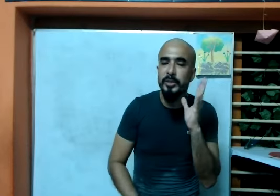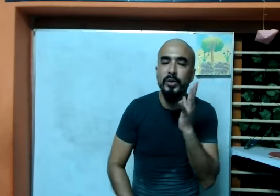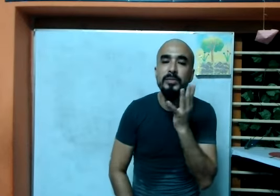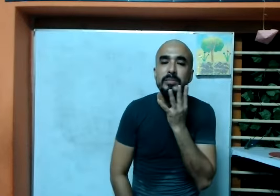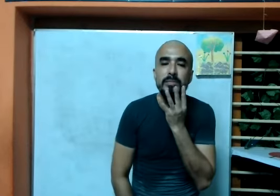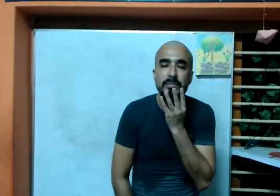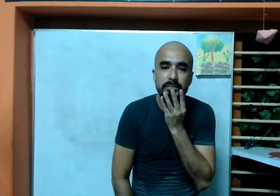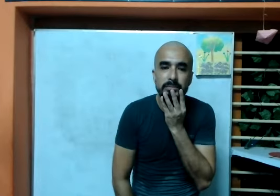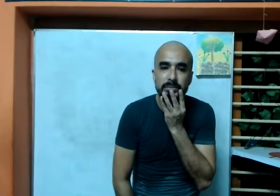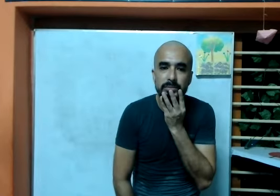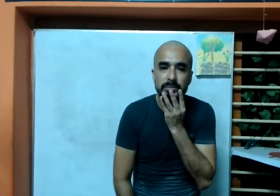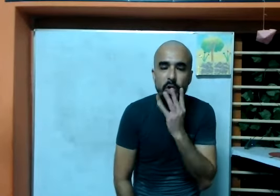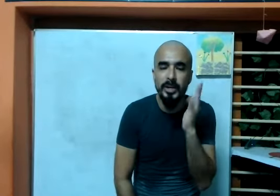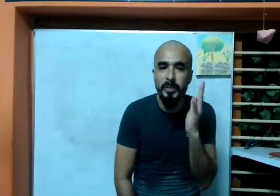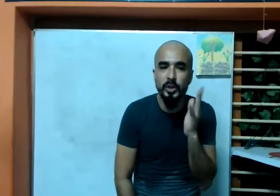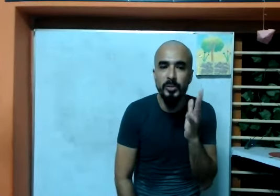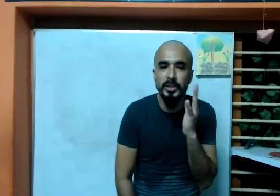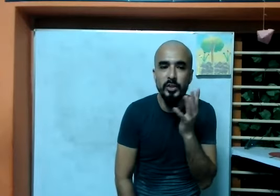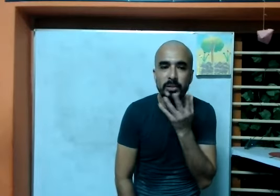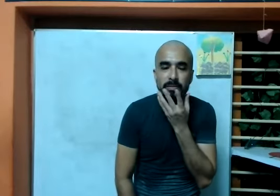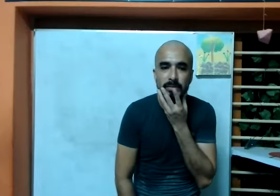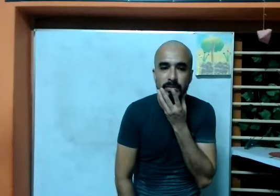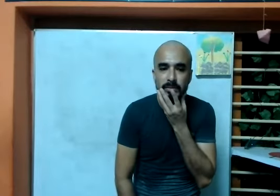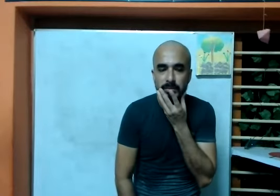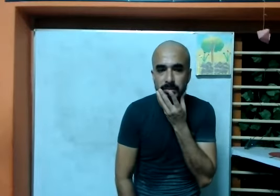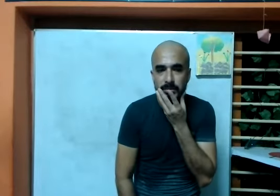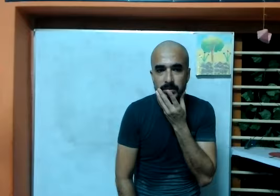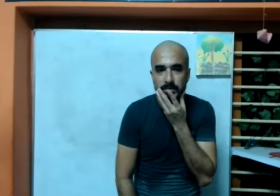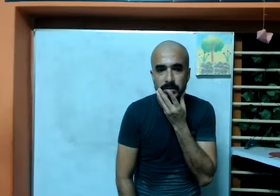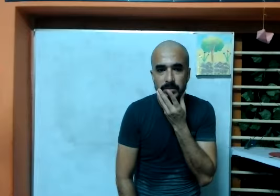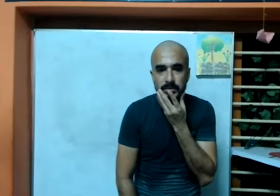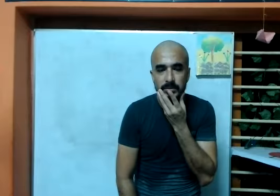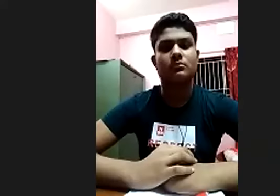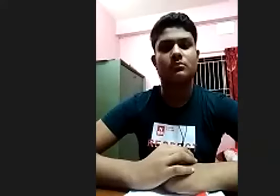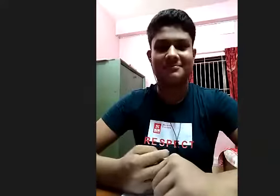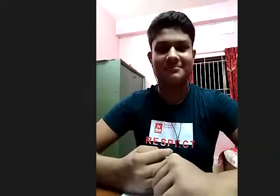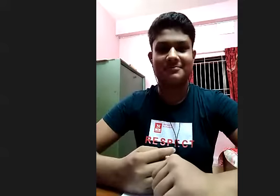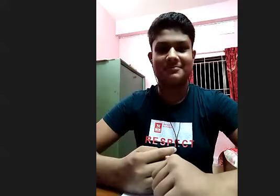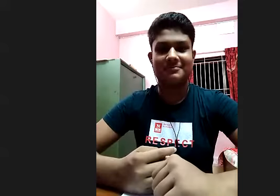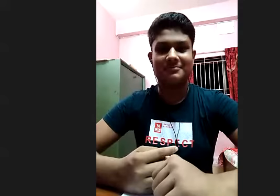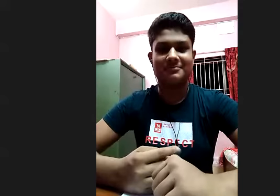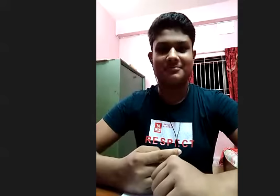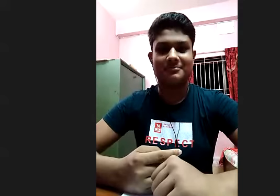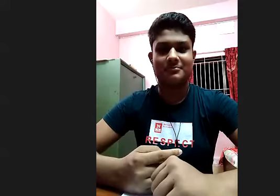তো, কয়টা বিপদ হতো বলেন তো, এটা পার্সন পার্সন চেঞ্জ হতে